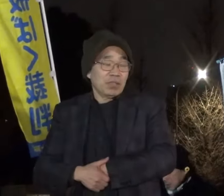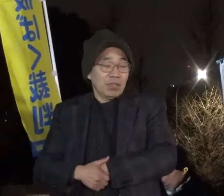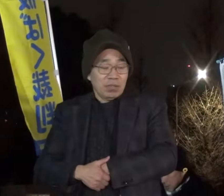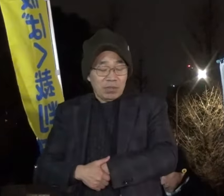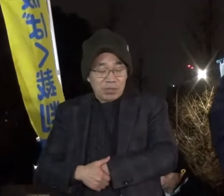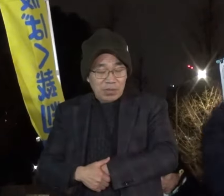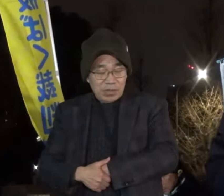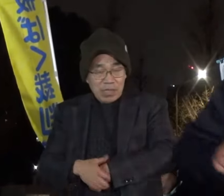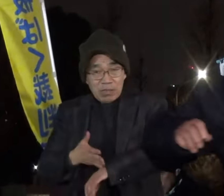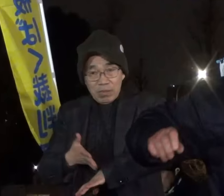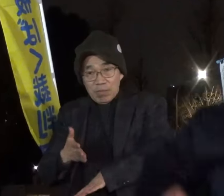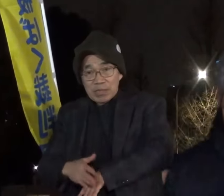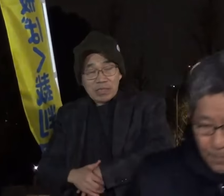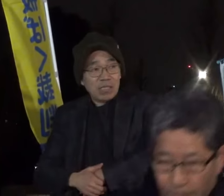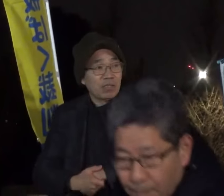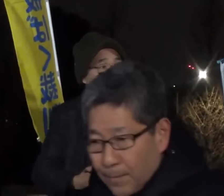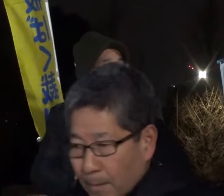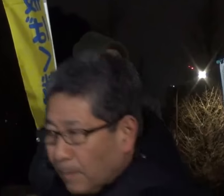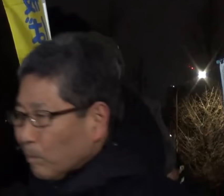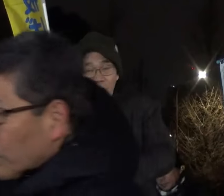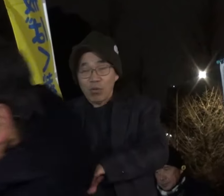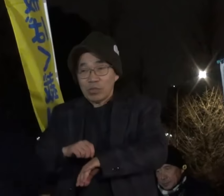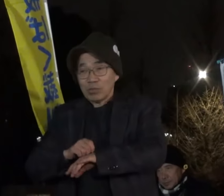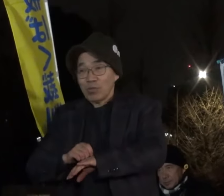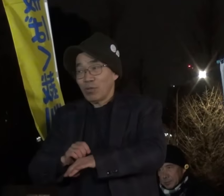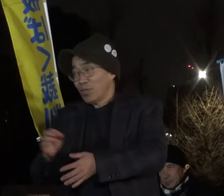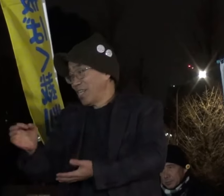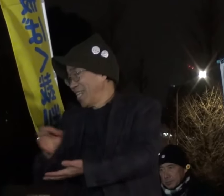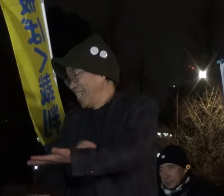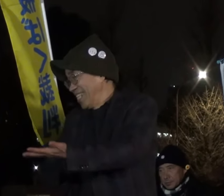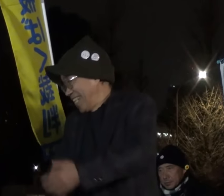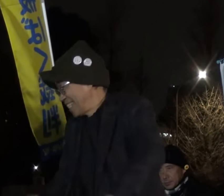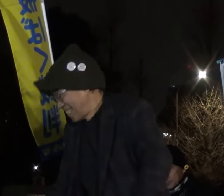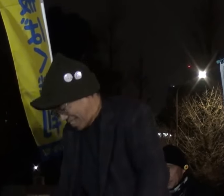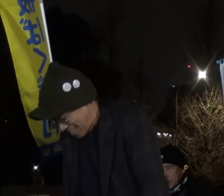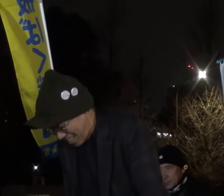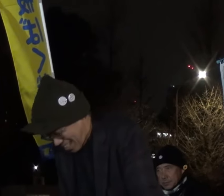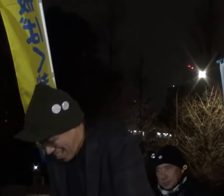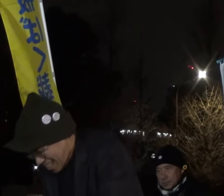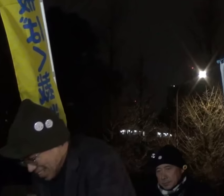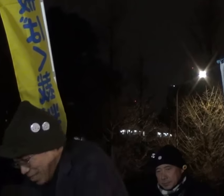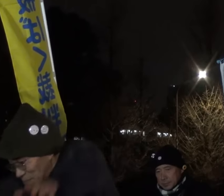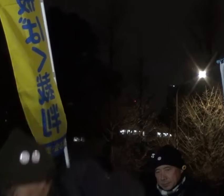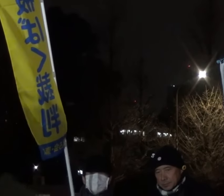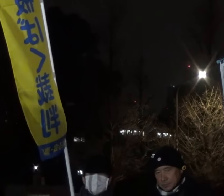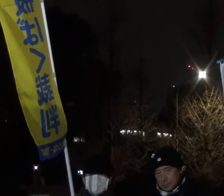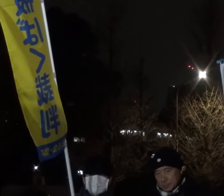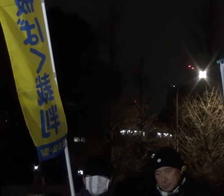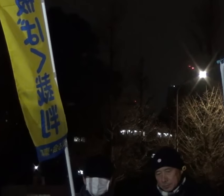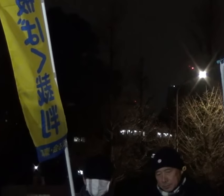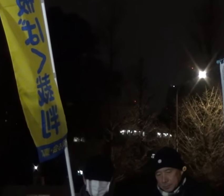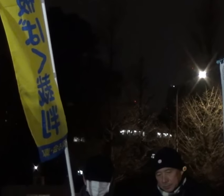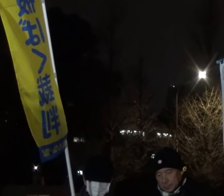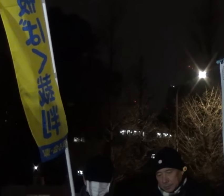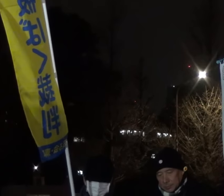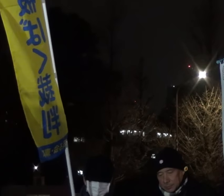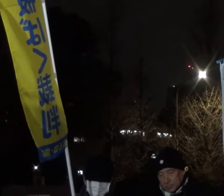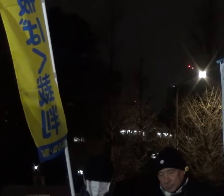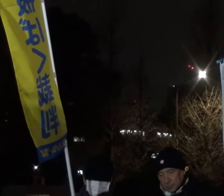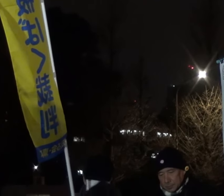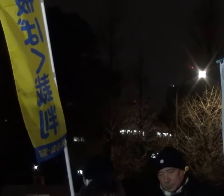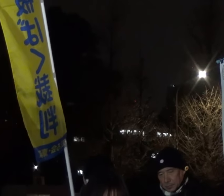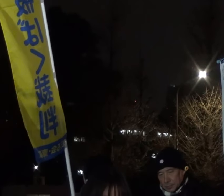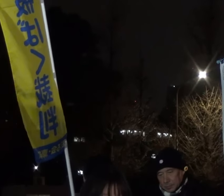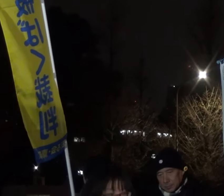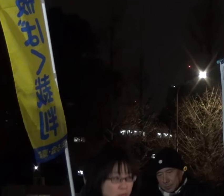ありがとうございます。お肉を買うなら千歳烏山柳屋さん、よろしくお願いします。お肉もクリーンで美